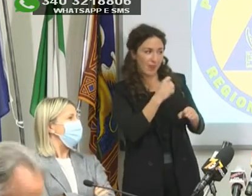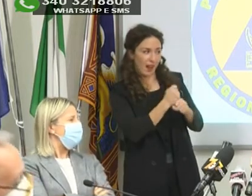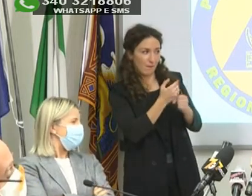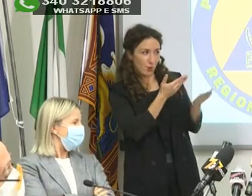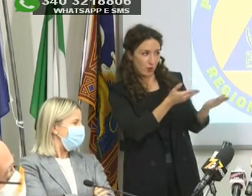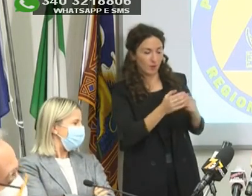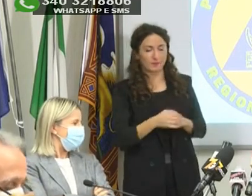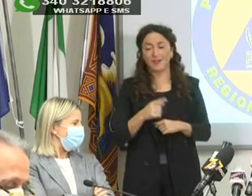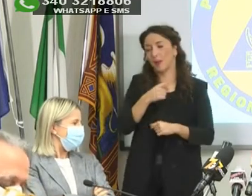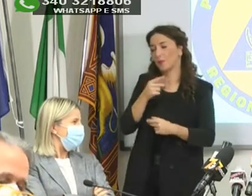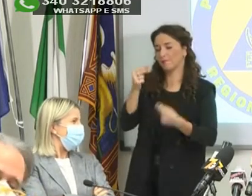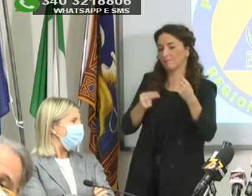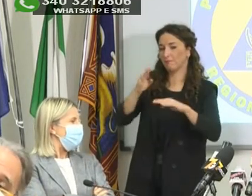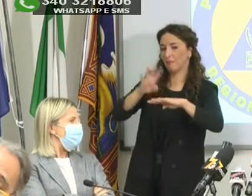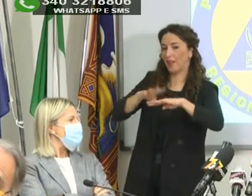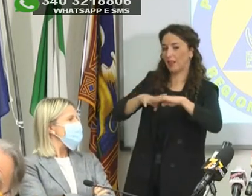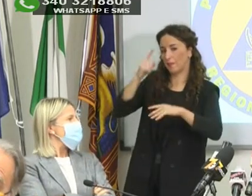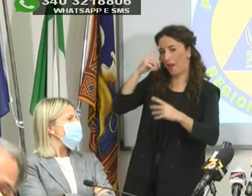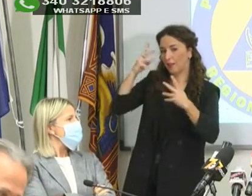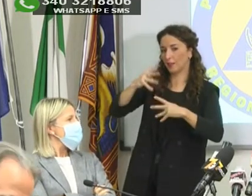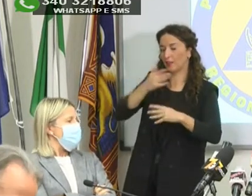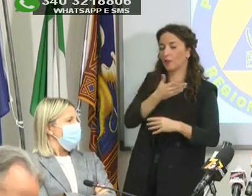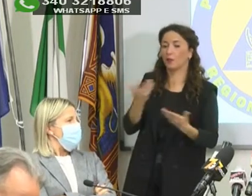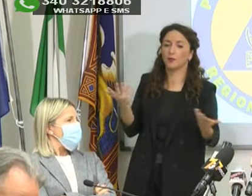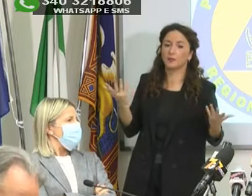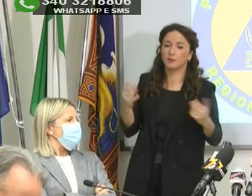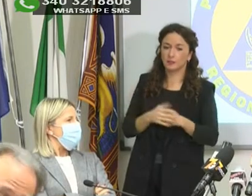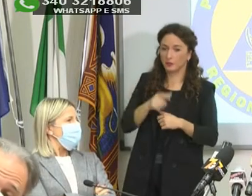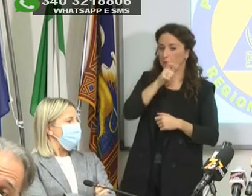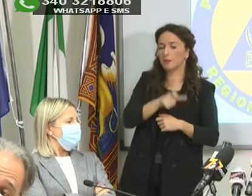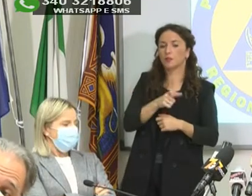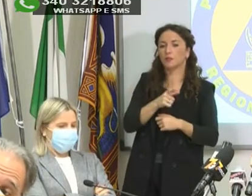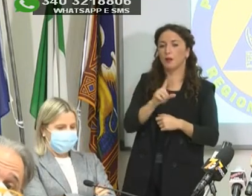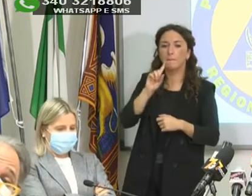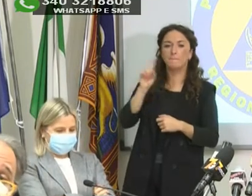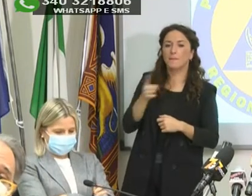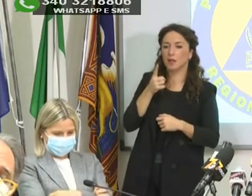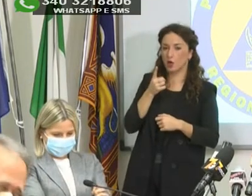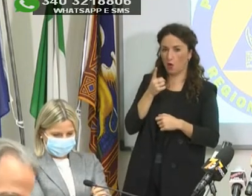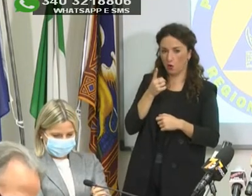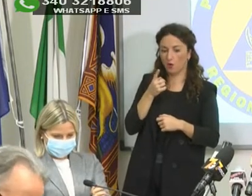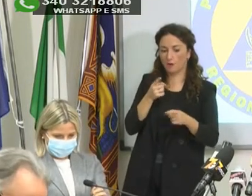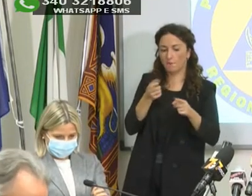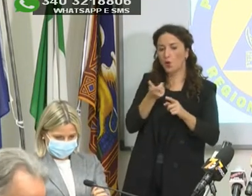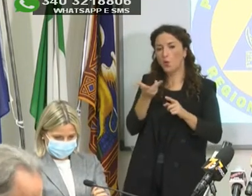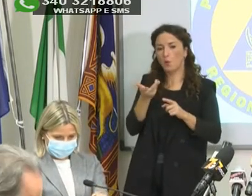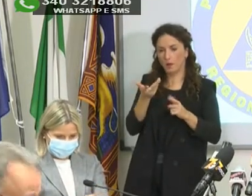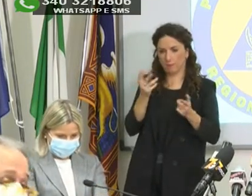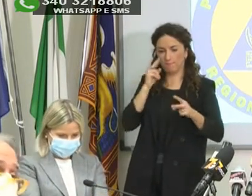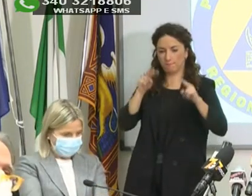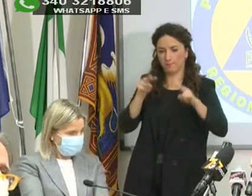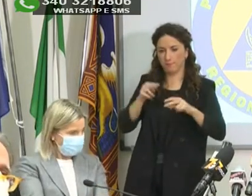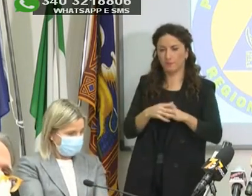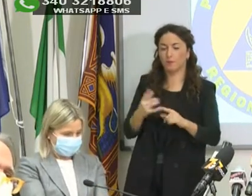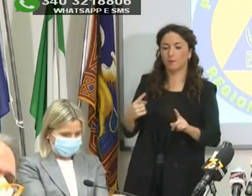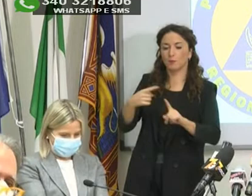Però c'è lui un matematico, quindi è inevitabile che sia la persona più indicata per leggere i numeri. E poi ha